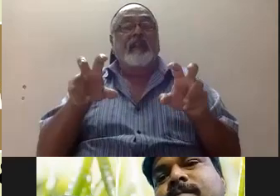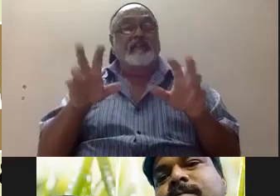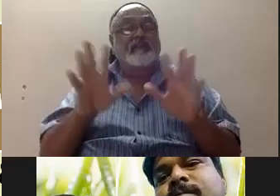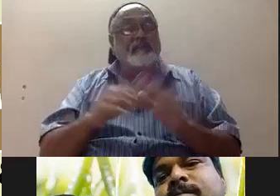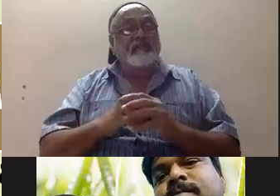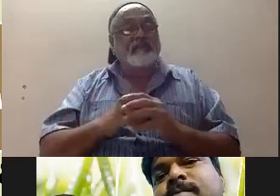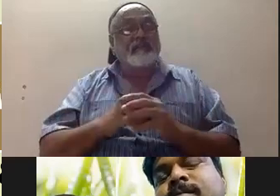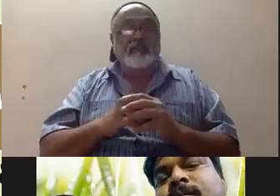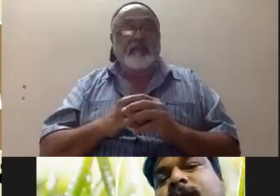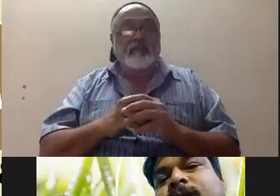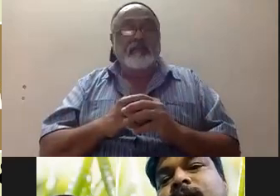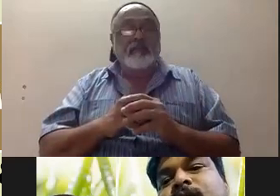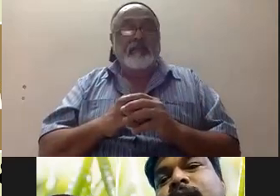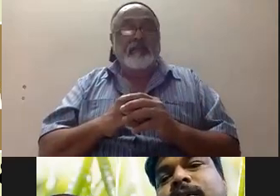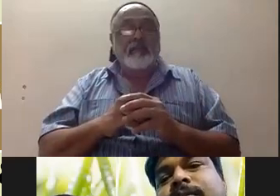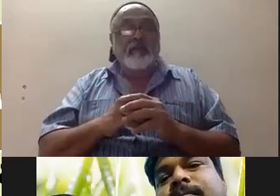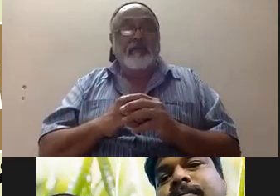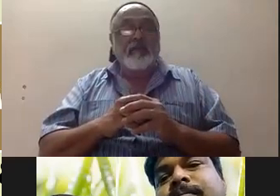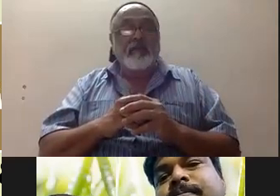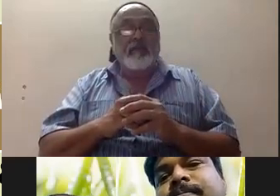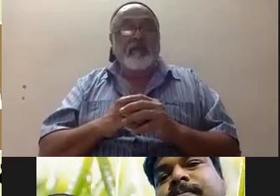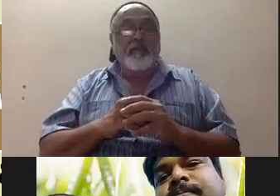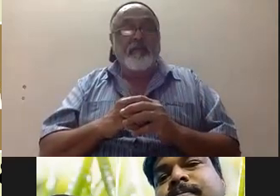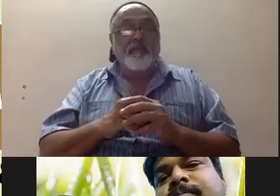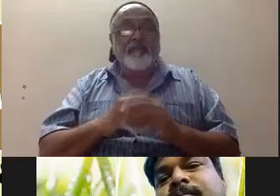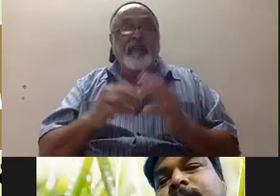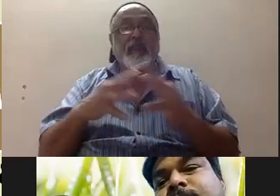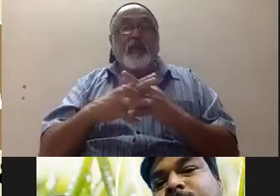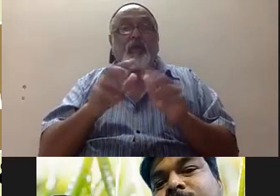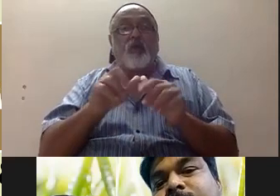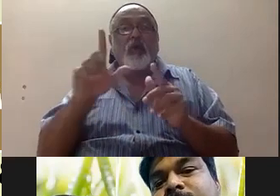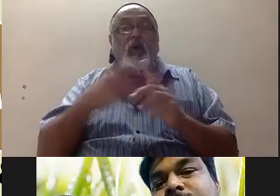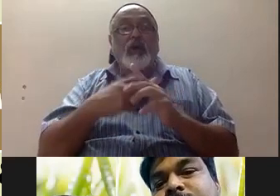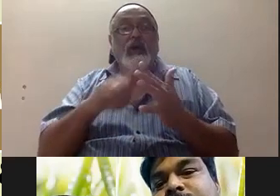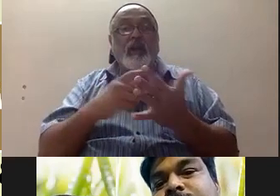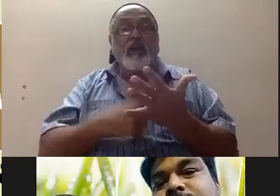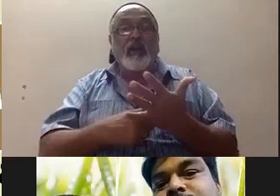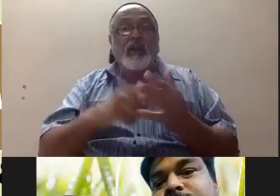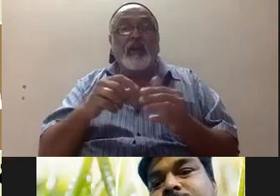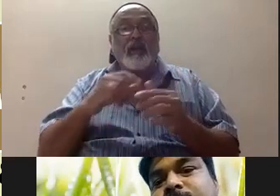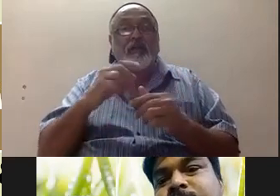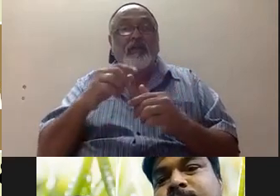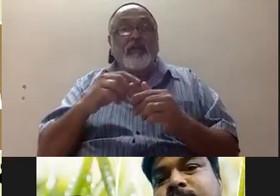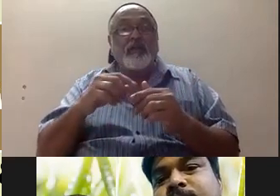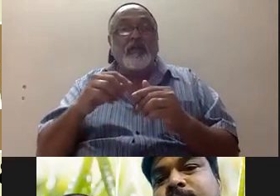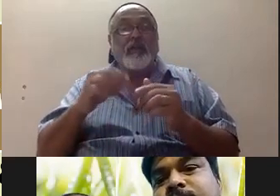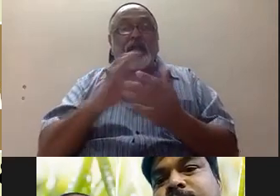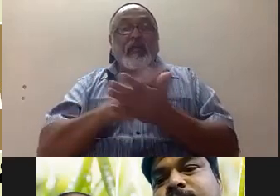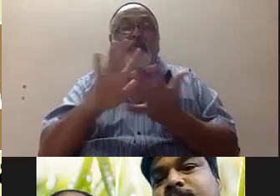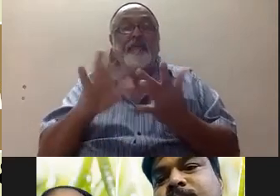a walking वो उसे walker से, मगर उसके बाद पता चला कि हमारा hip bone भी fracture